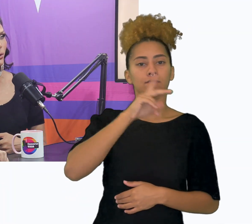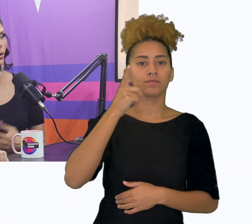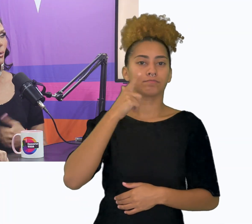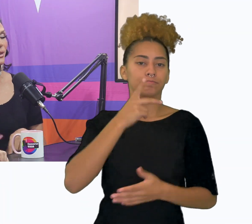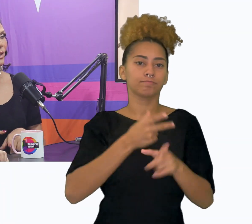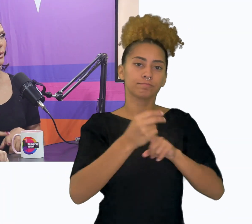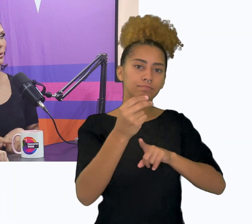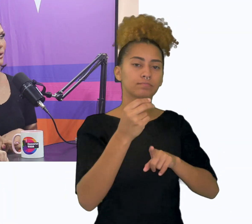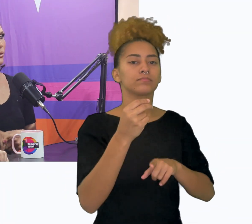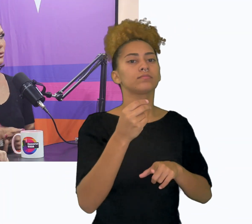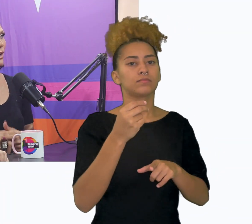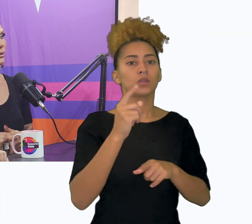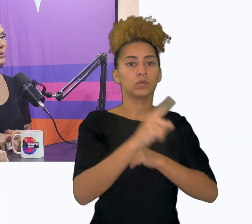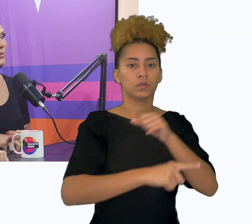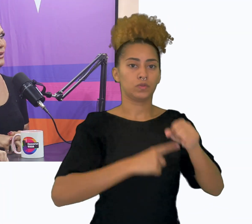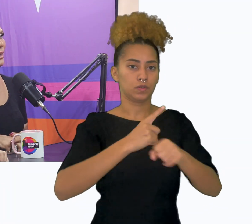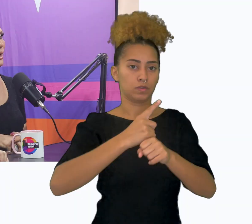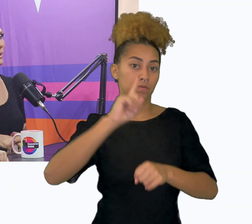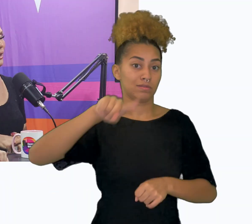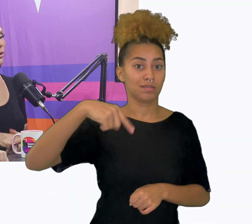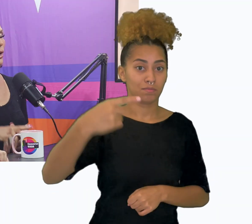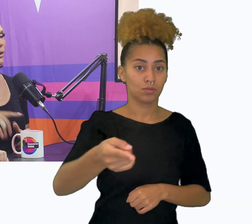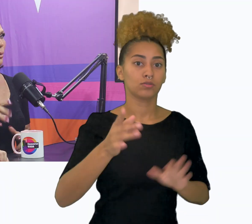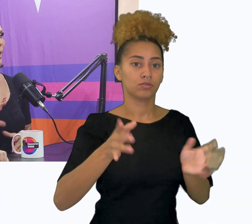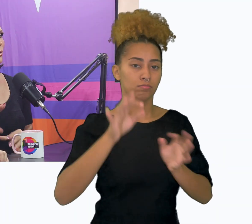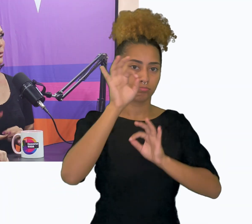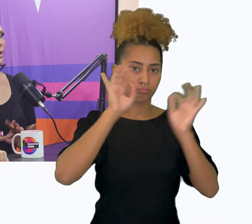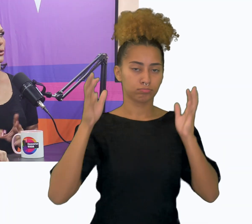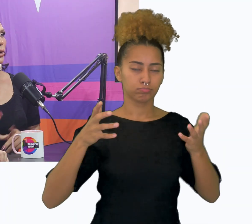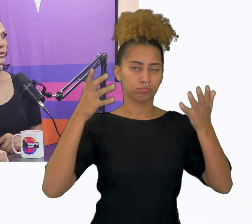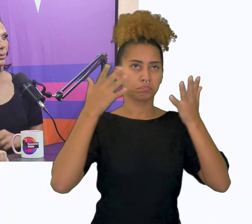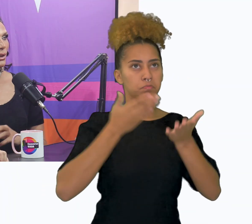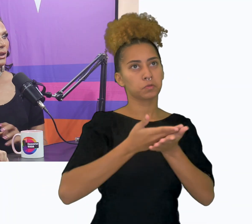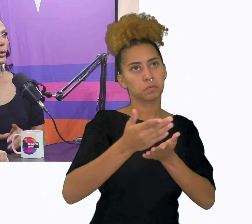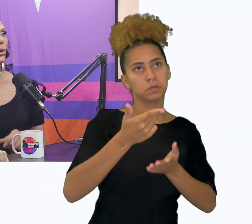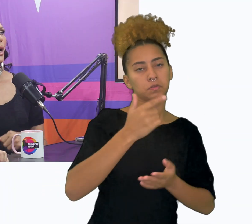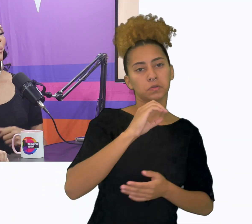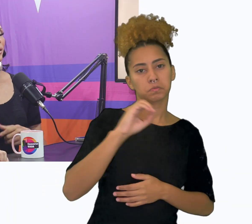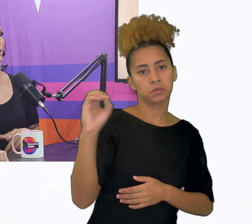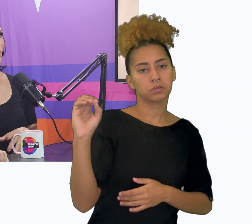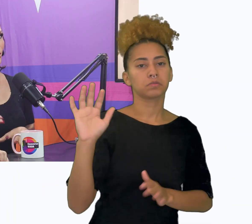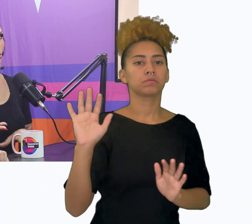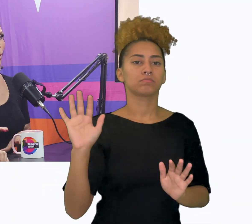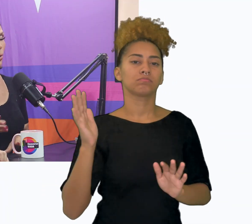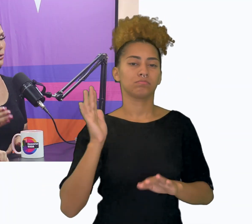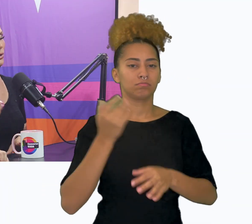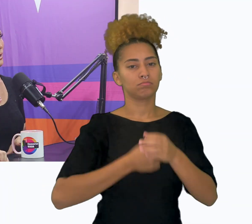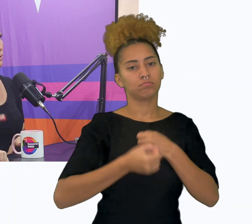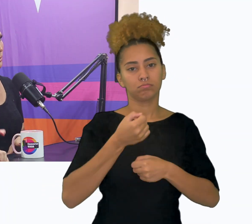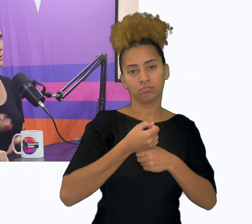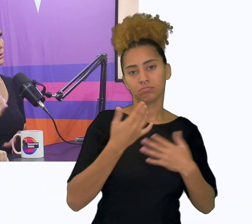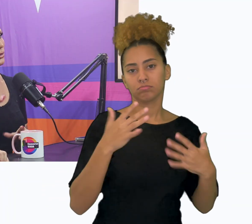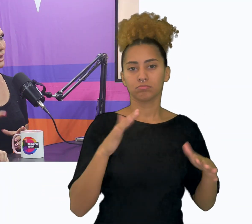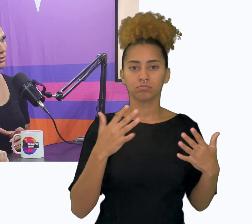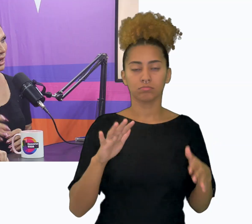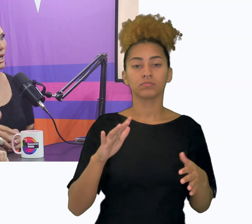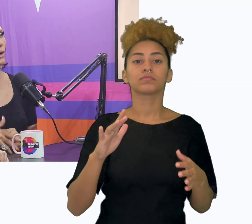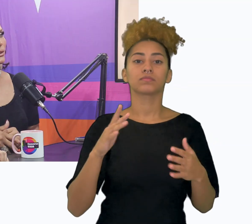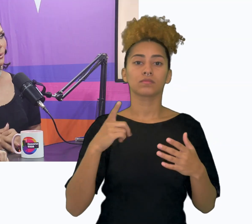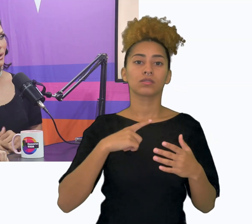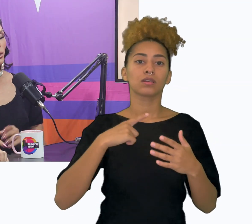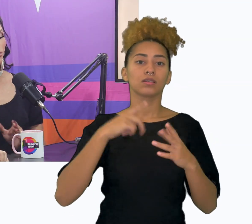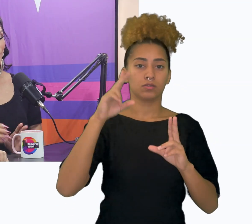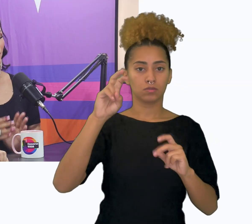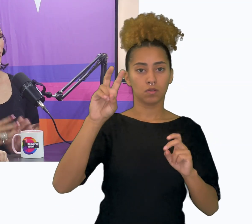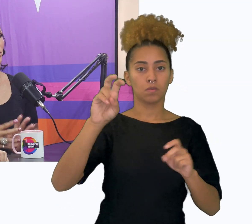ano depois que eu comecei a me montar de fato, né? Foi ali começo dos anos 2000, participei do concurso de transformista do José